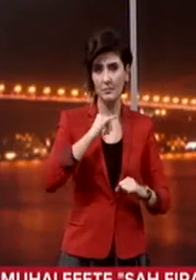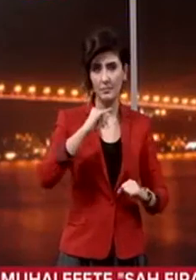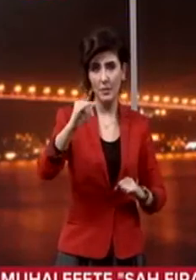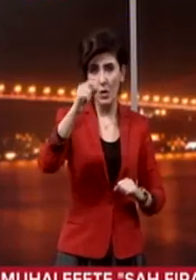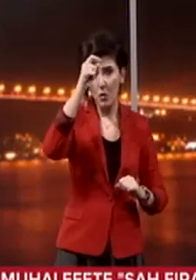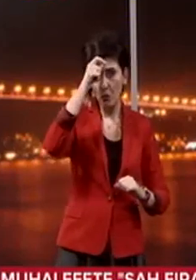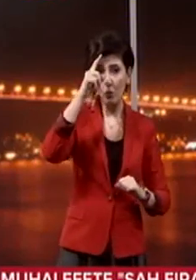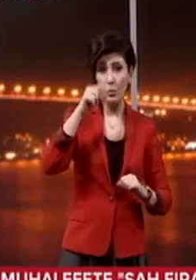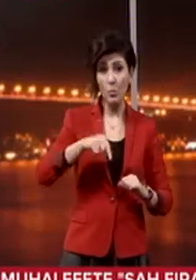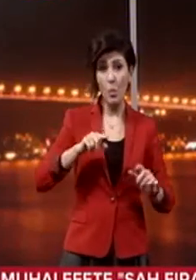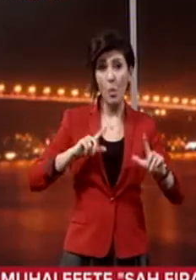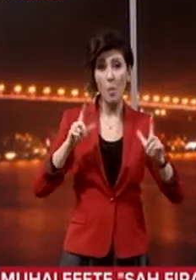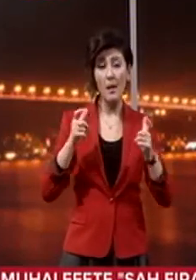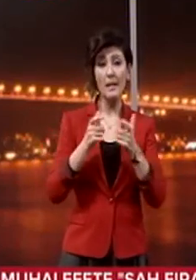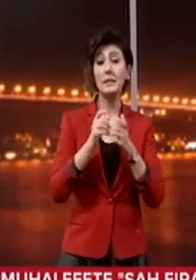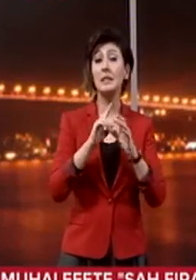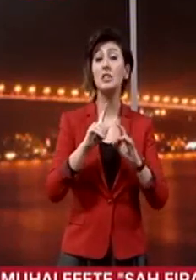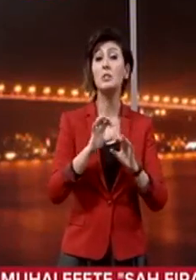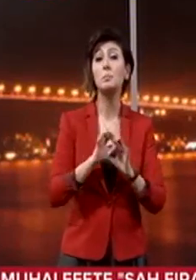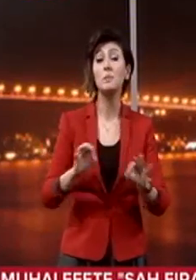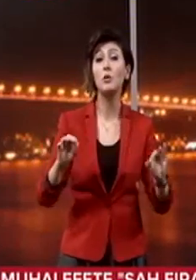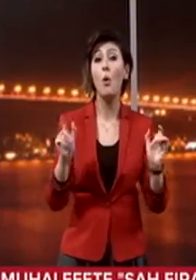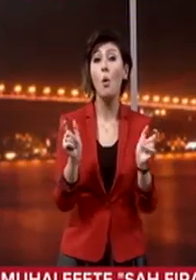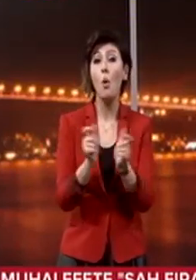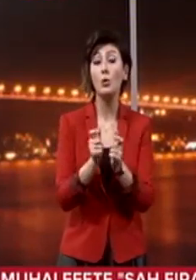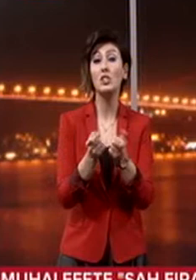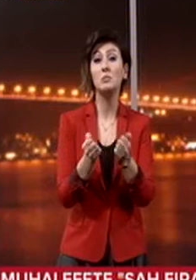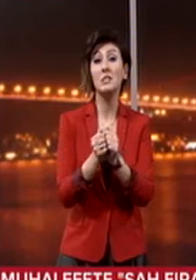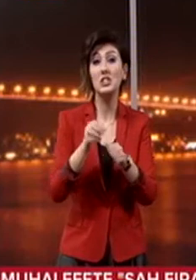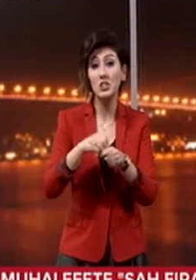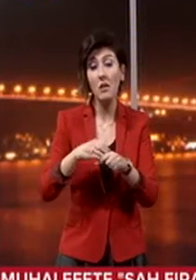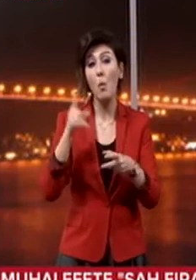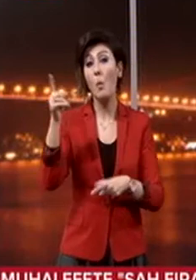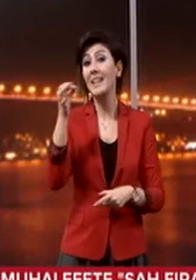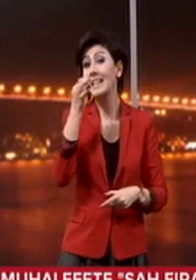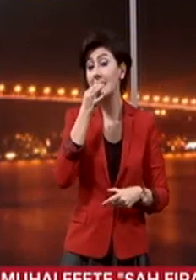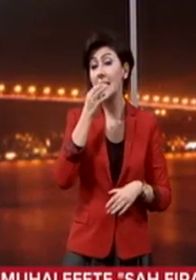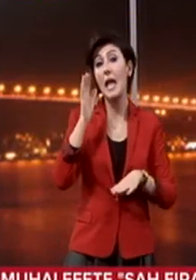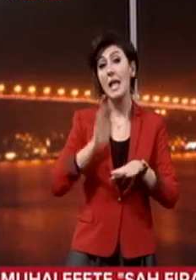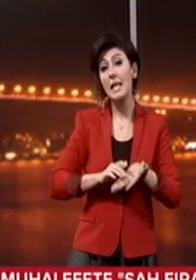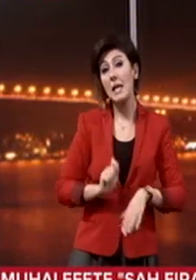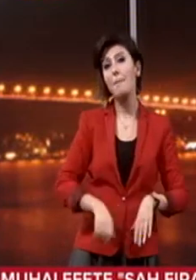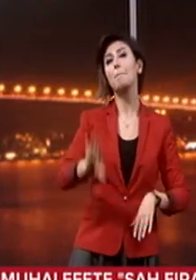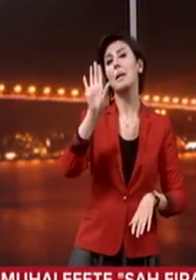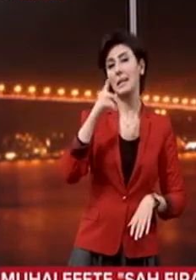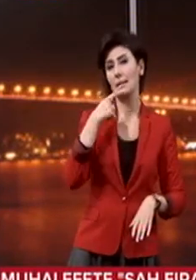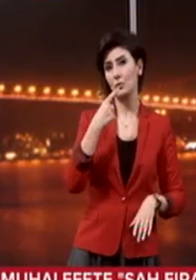çıktı. Türkiye'nin bu operasyonu hiçbir örgütle işbirliği içinde veya onların izniyle yapmadığını yineledi.